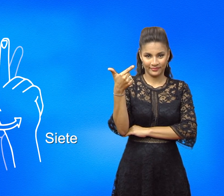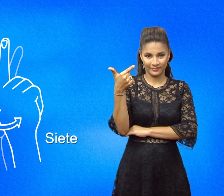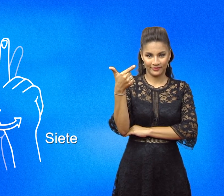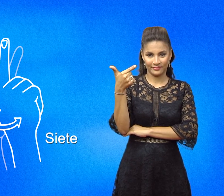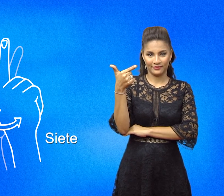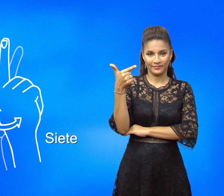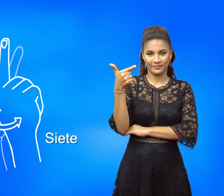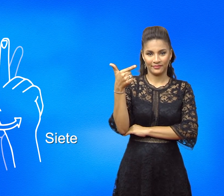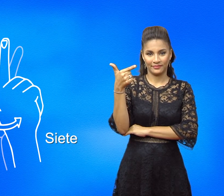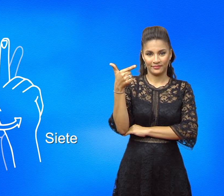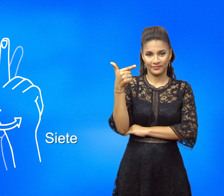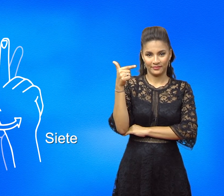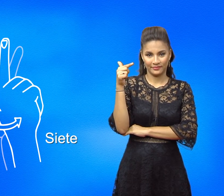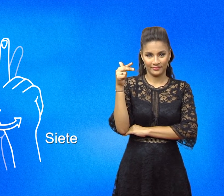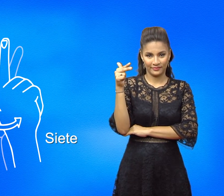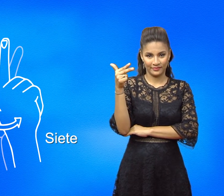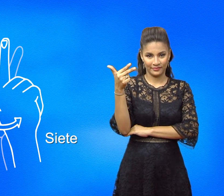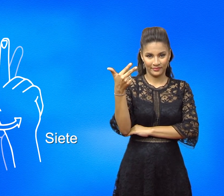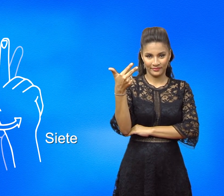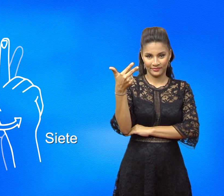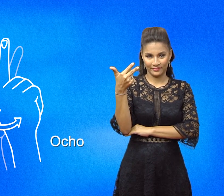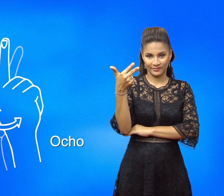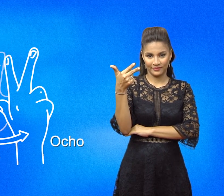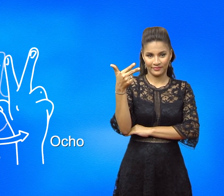7 8